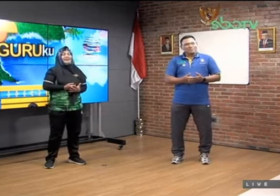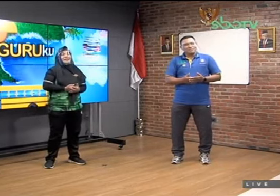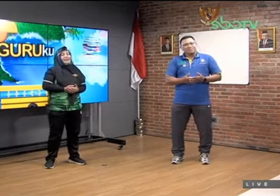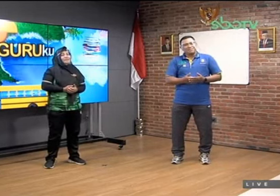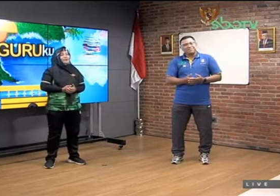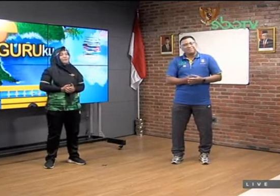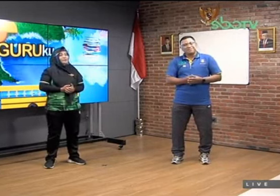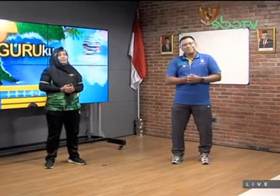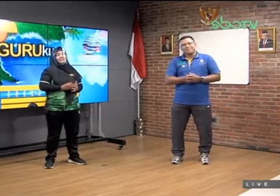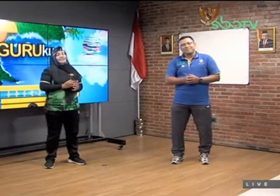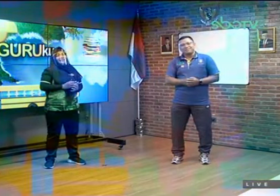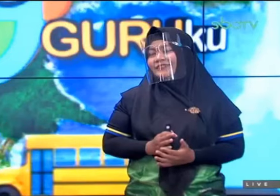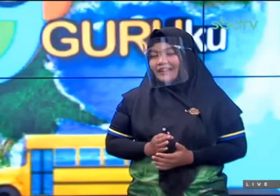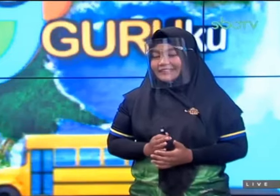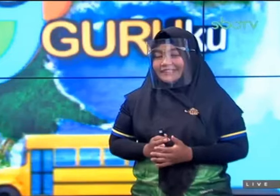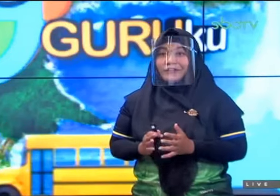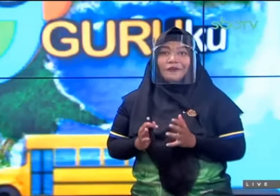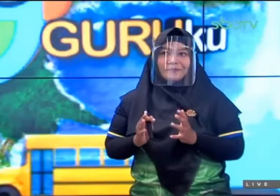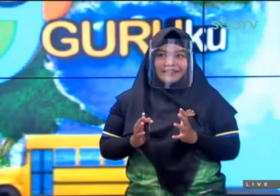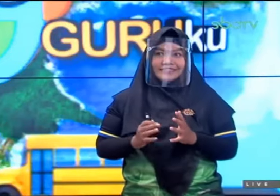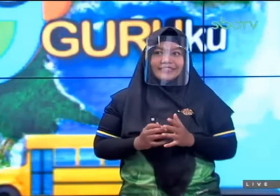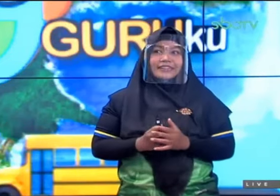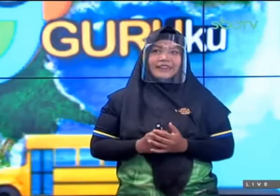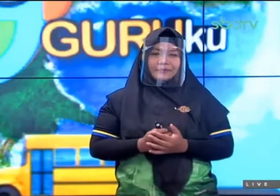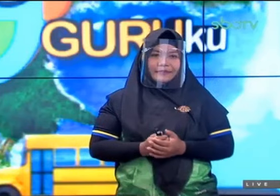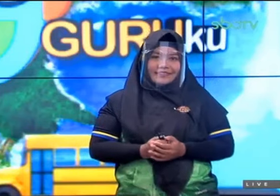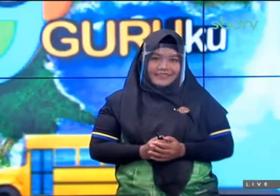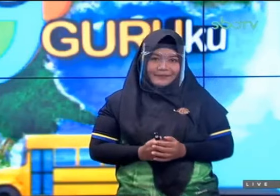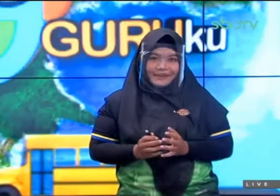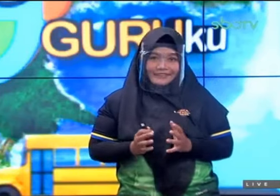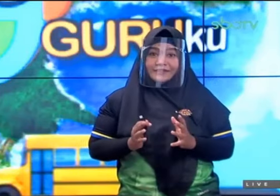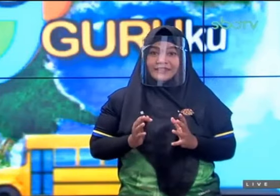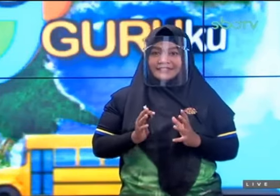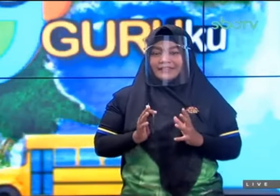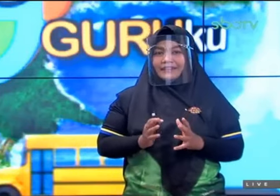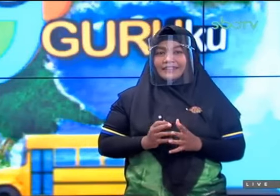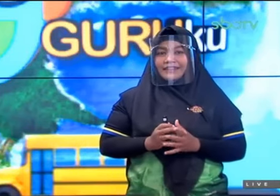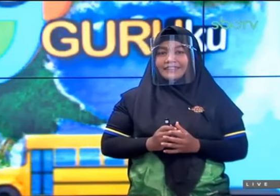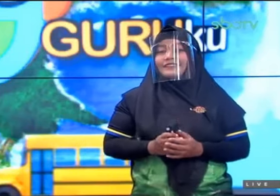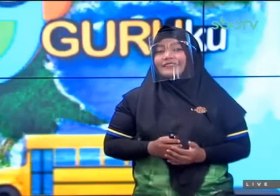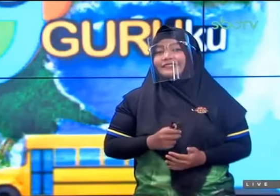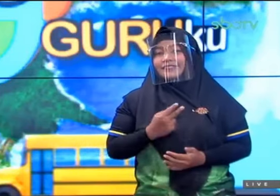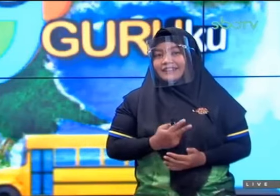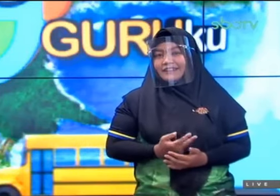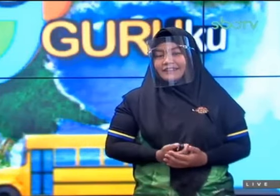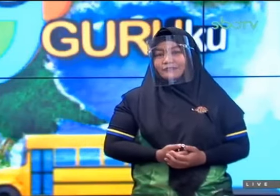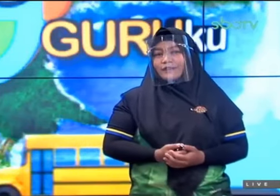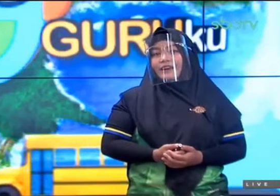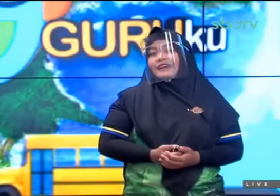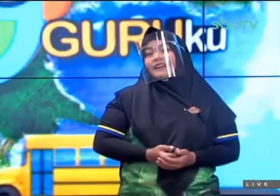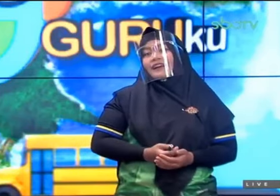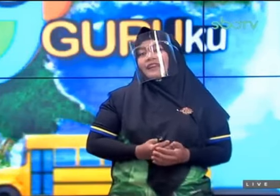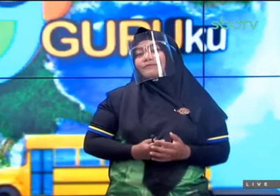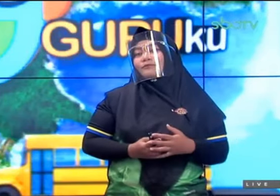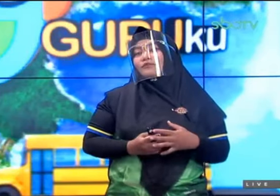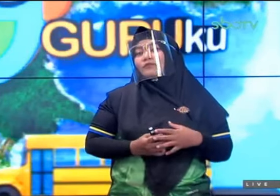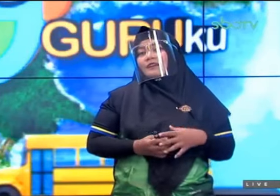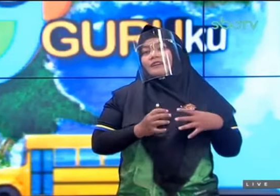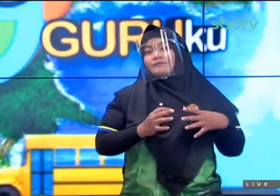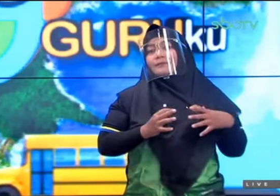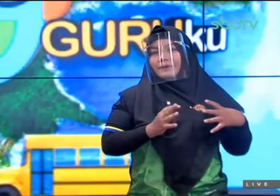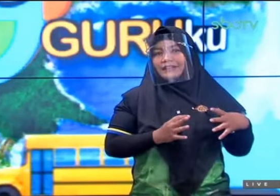pertama kalian mampu mengidentifikasi kombinasi gerak dominan dalam aktivitas senam lantai, serta yang kedua kalian